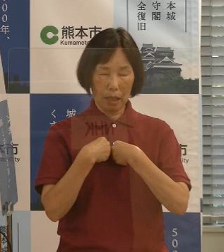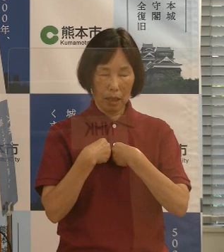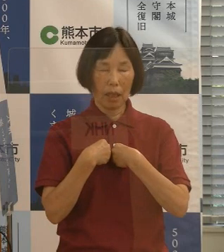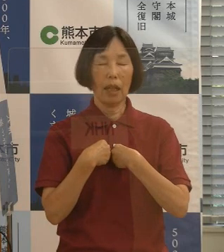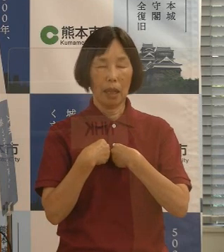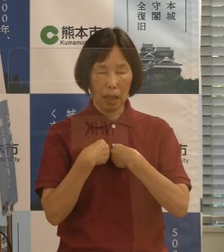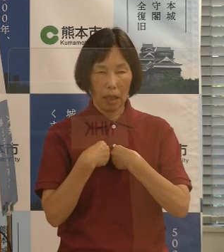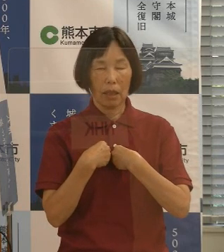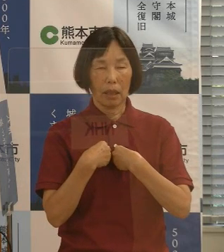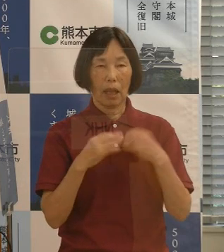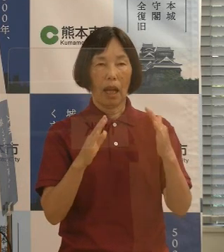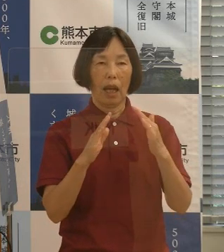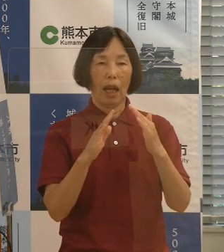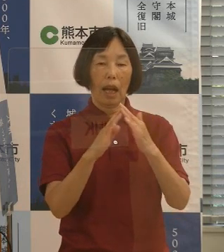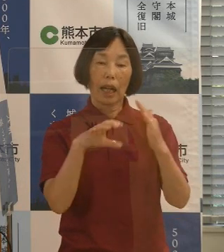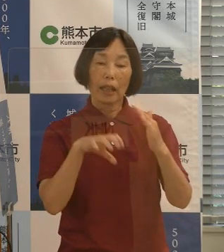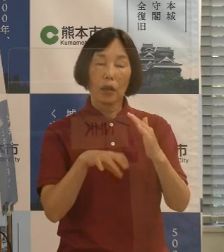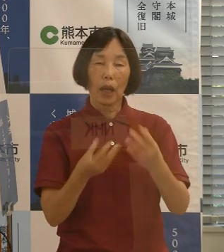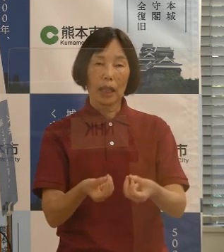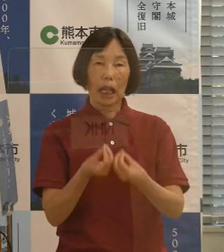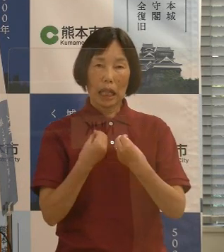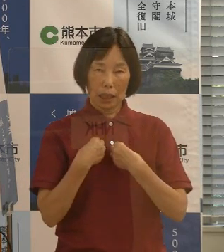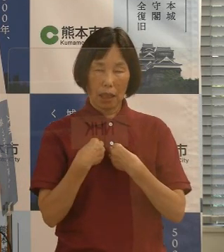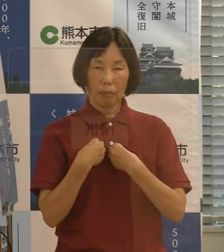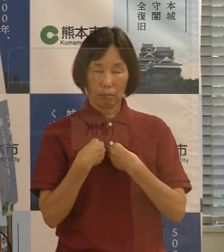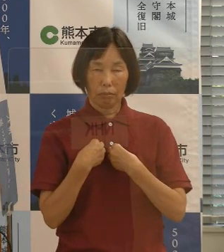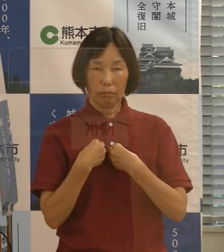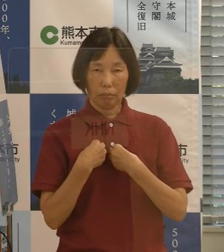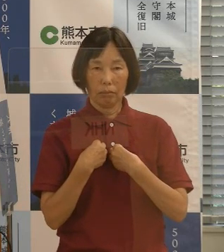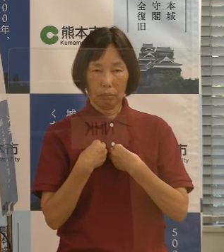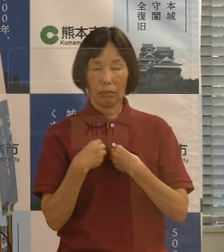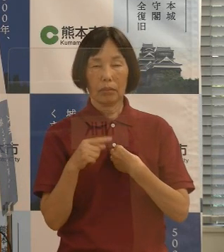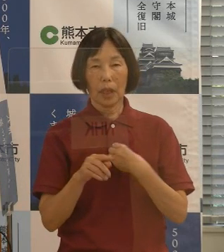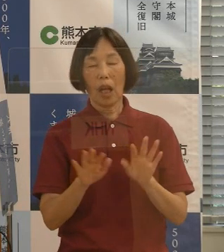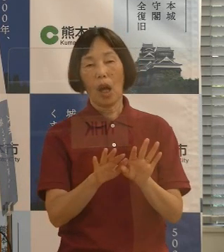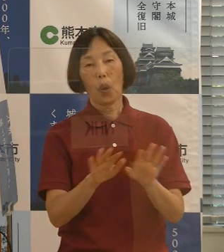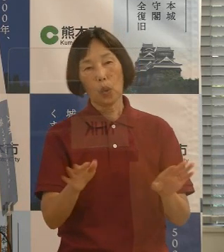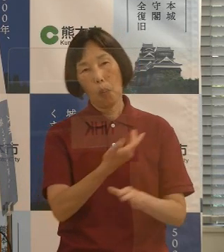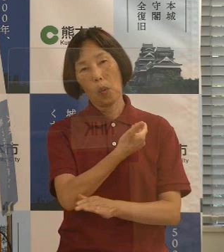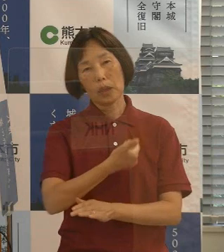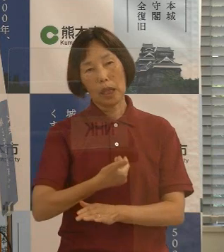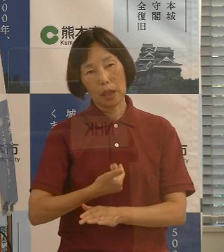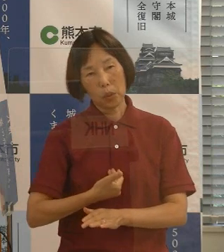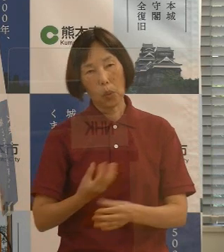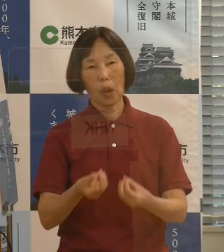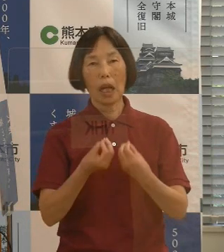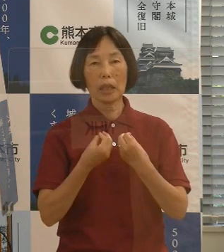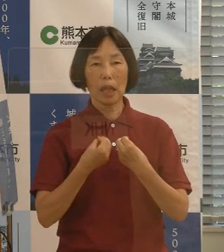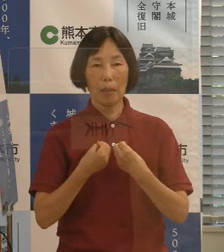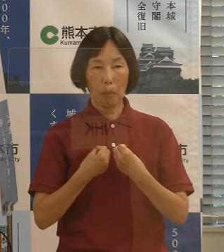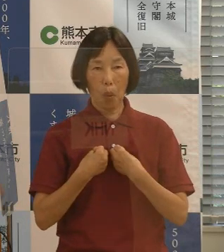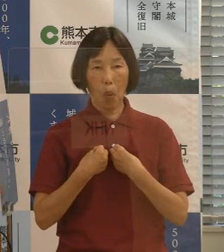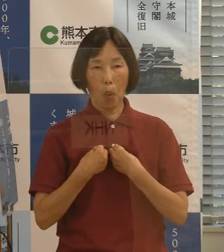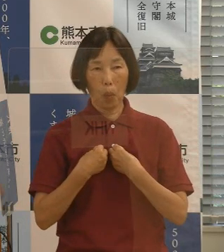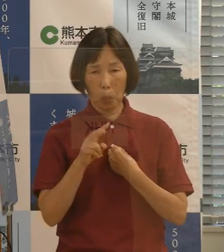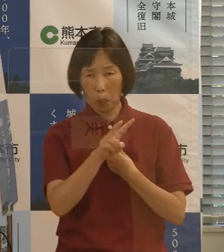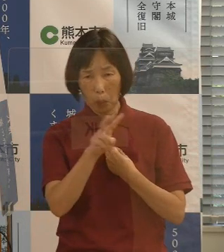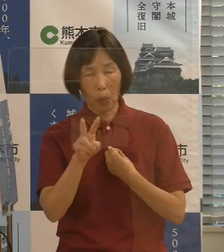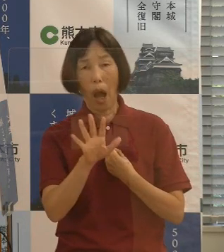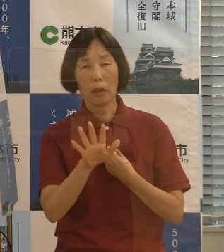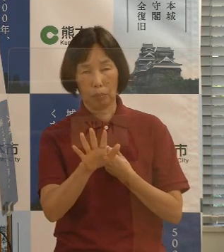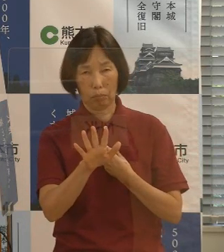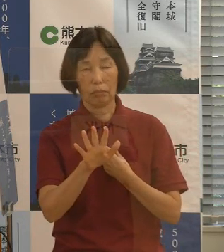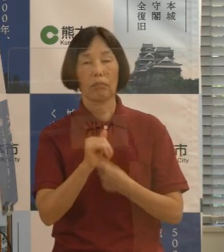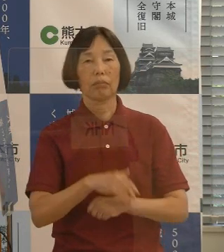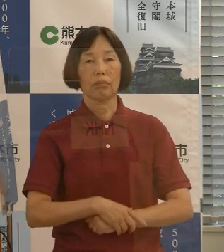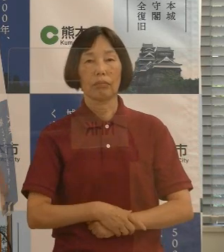ね、家庭内での感染でですね、やはりその児童生徒の感染というのもやはり見られるようになってきたということ、